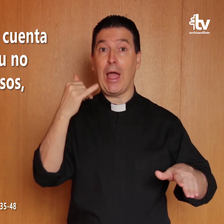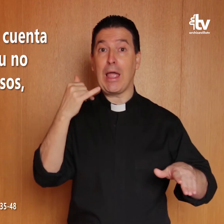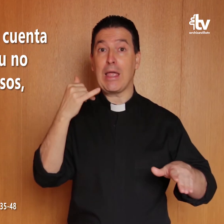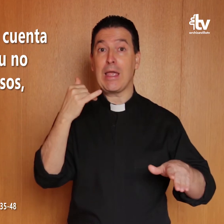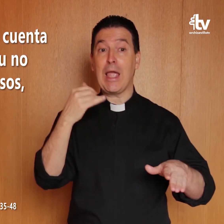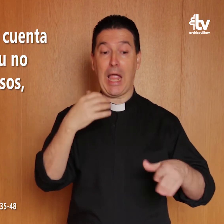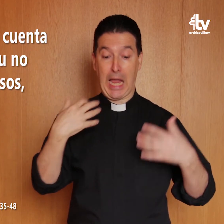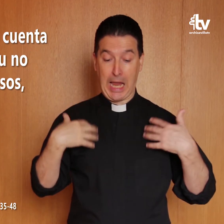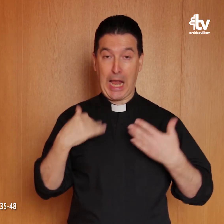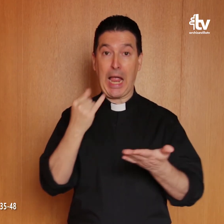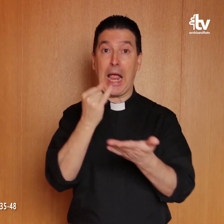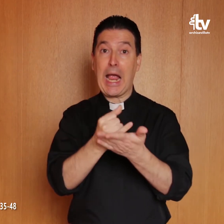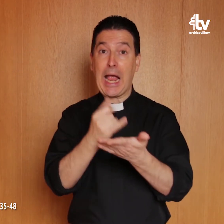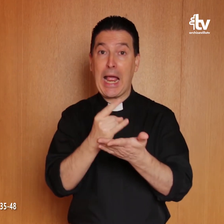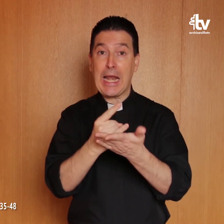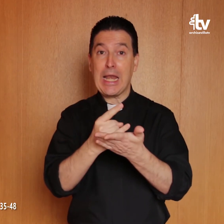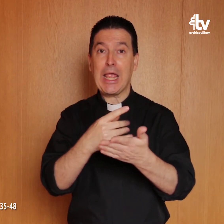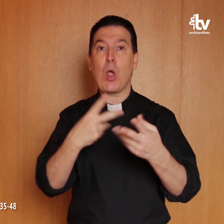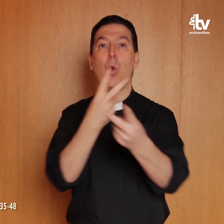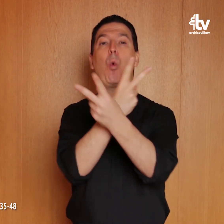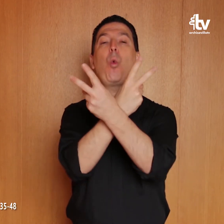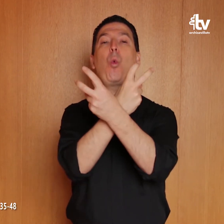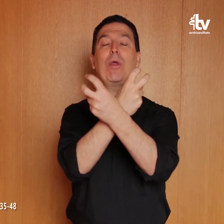huesos. Como veis que yo tengo.